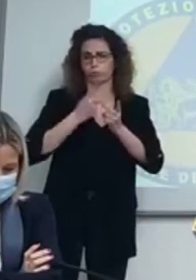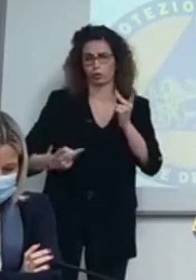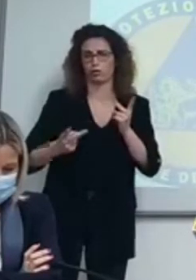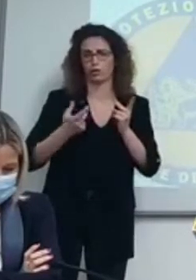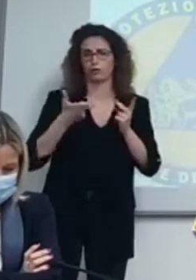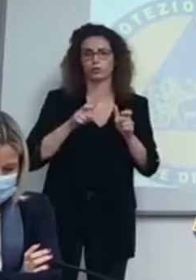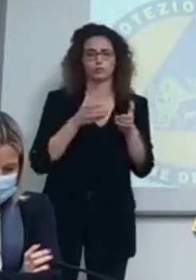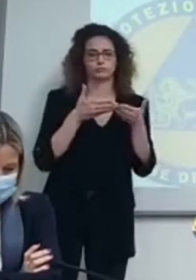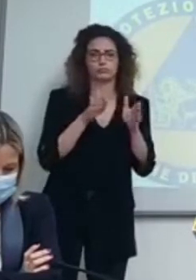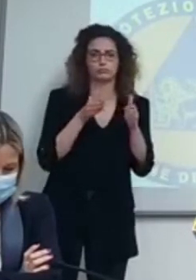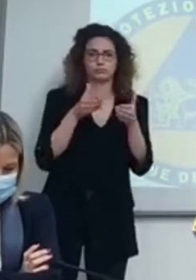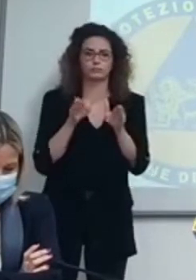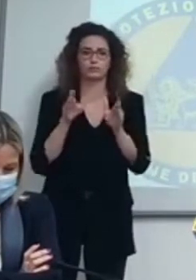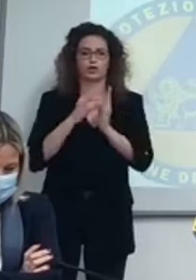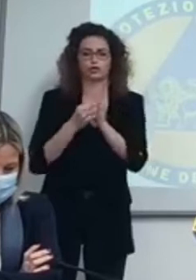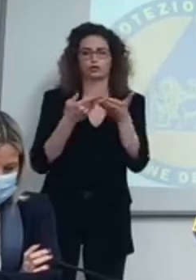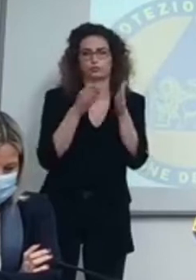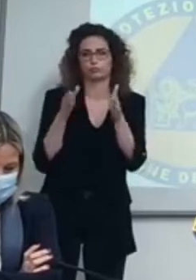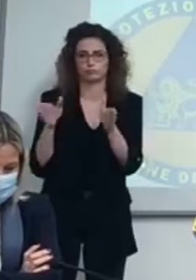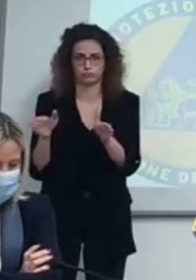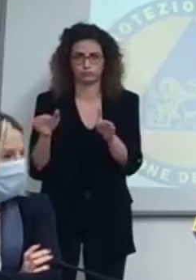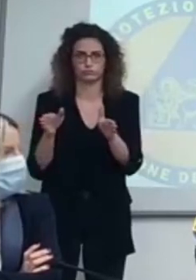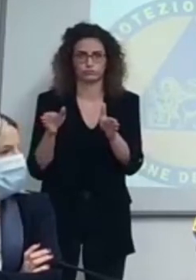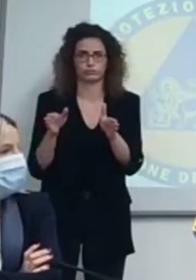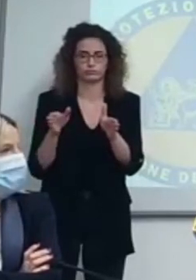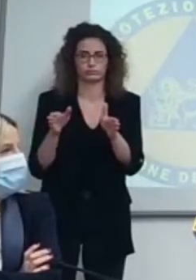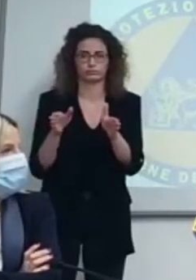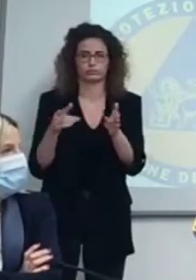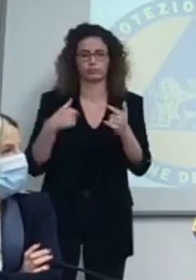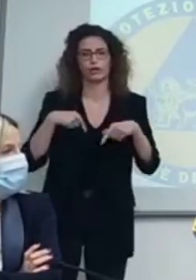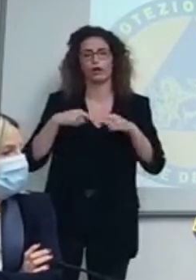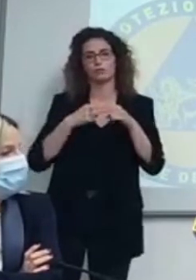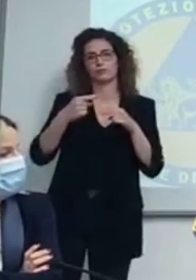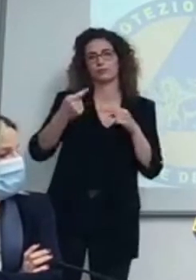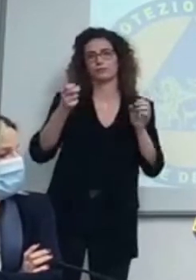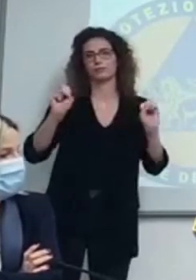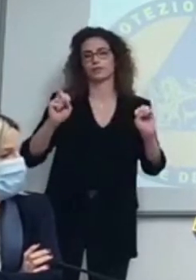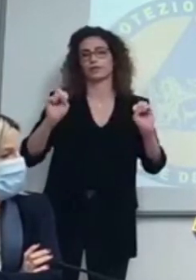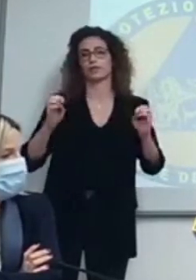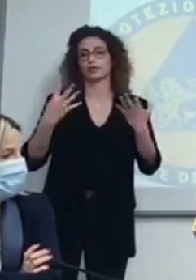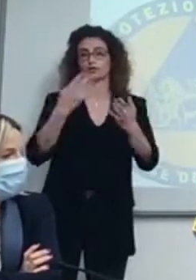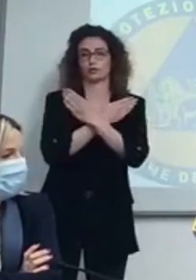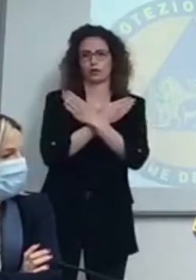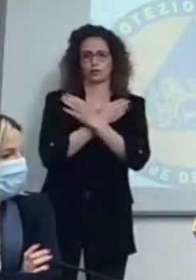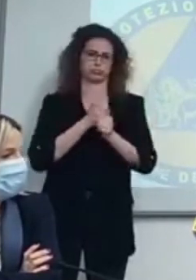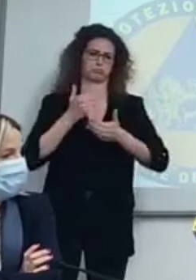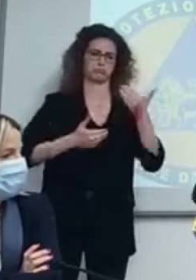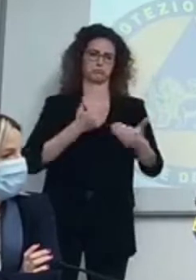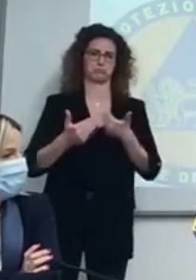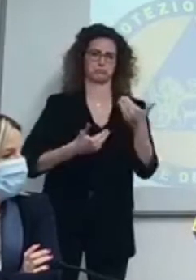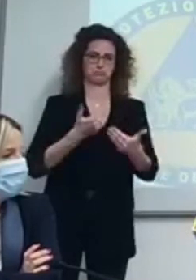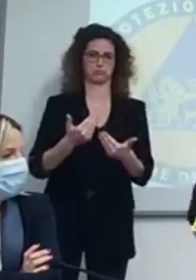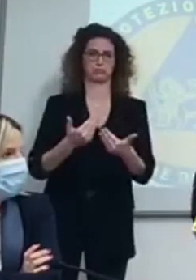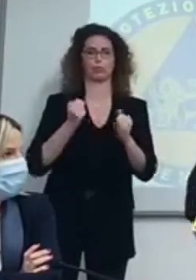volta agende vaccinali, cioè spazi nelle agende, in maniera tale che da qui al 19 maggio si possa andare via bene. Insomma, vi posso dire che